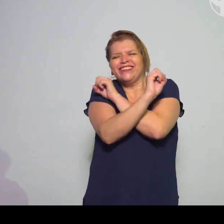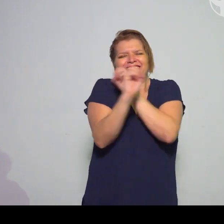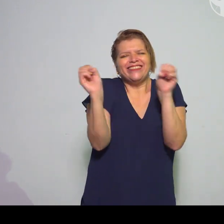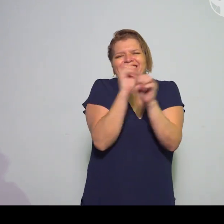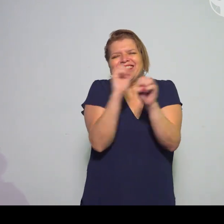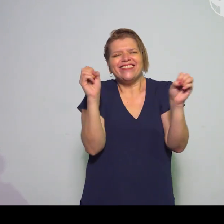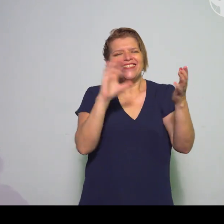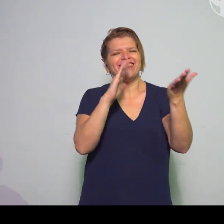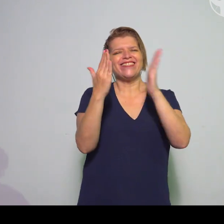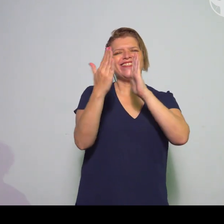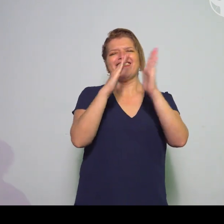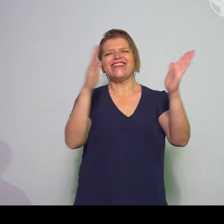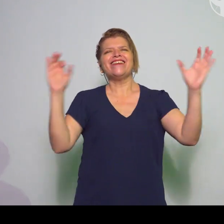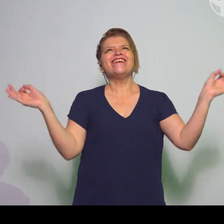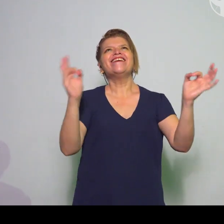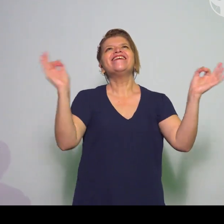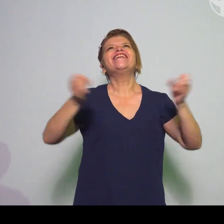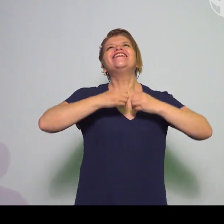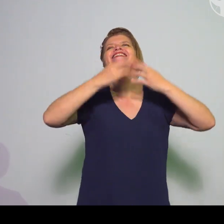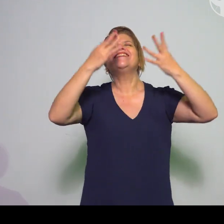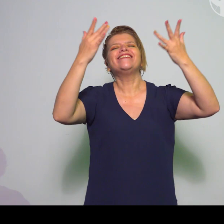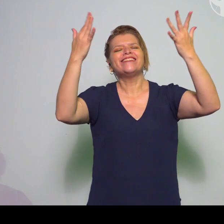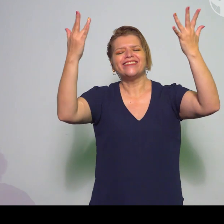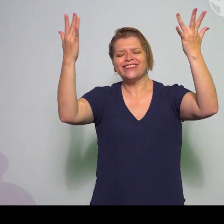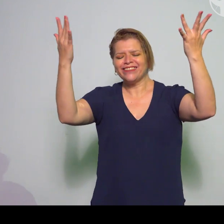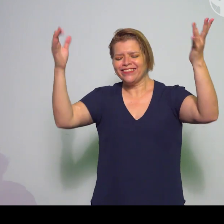igual. Oh,